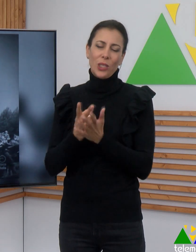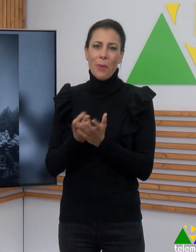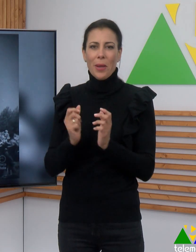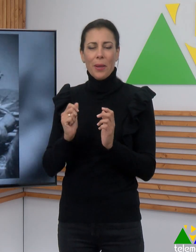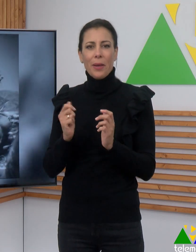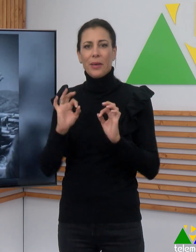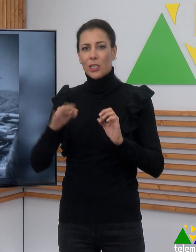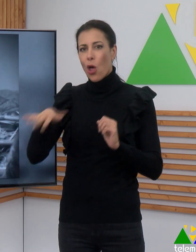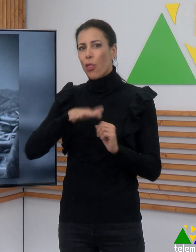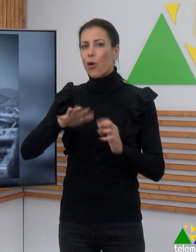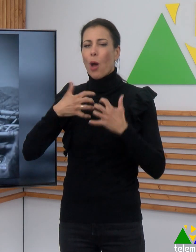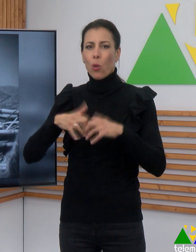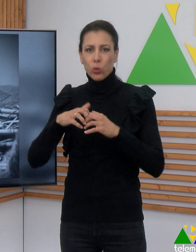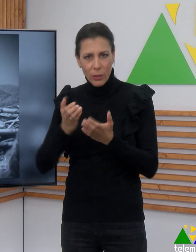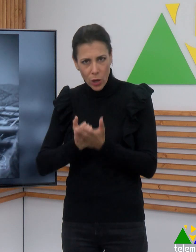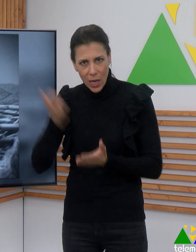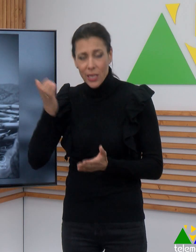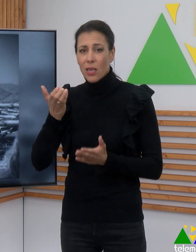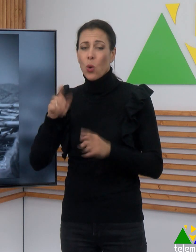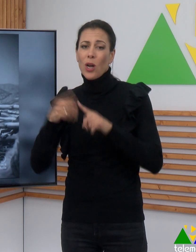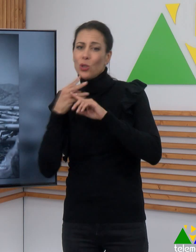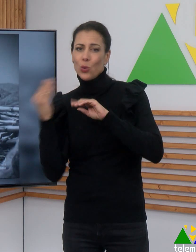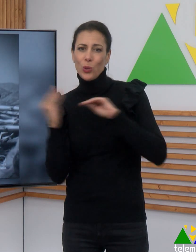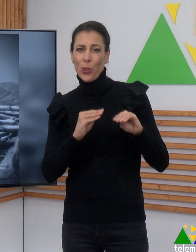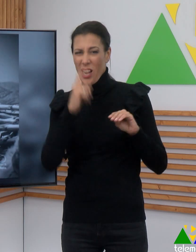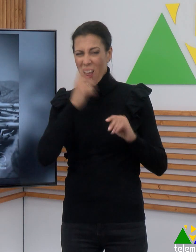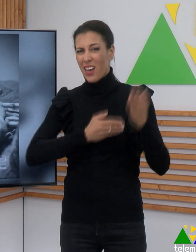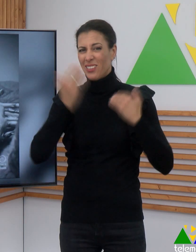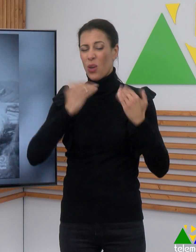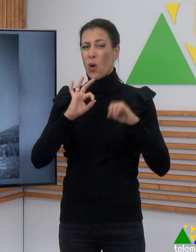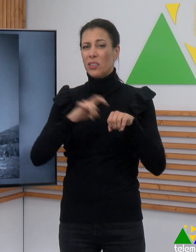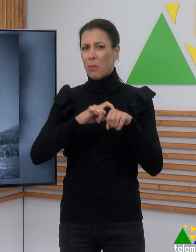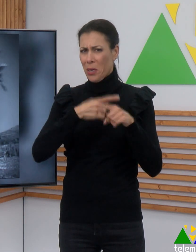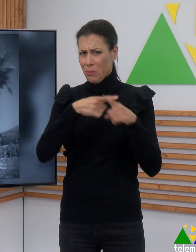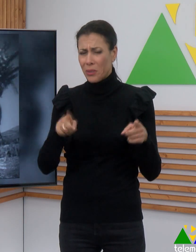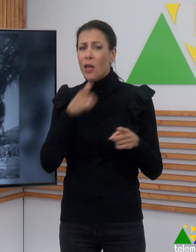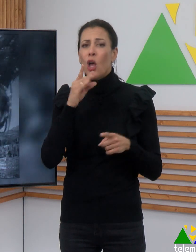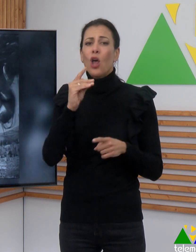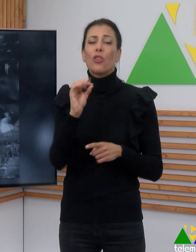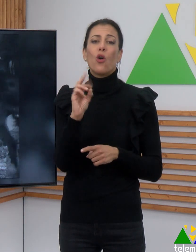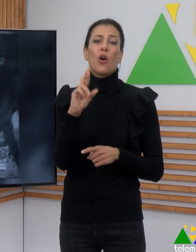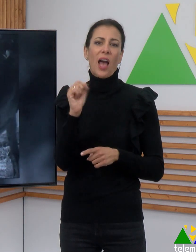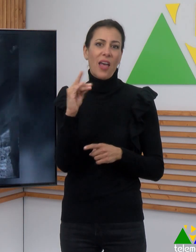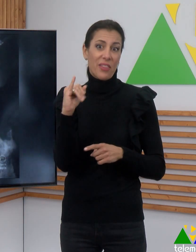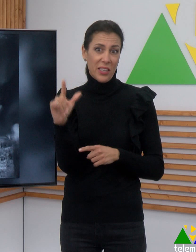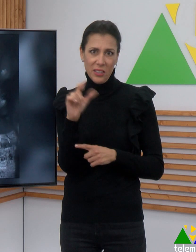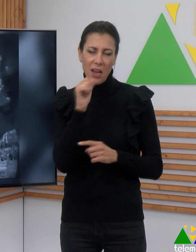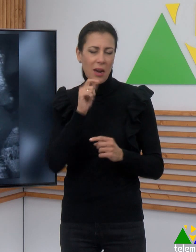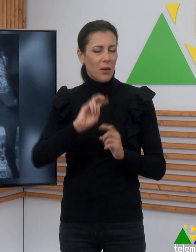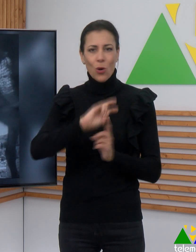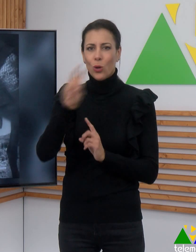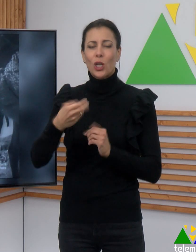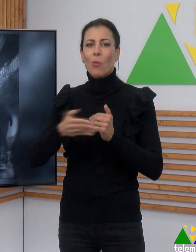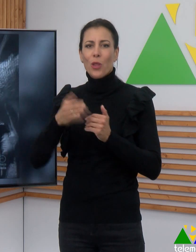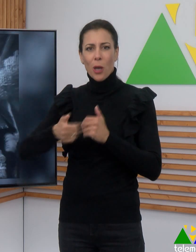en una zona de monocultivo cañero, sustituyendo las antiguas variedades de doradilla por variedades modernas, más resistentes,